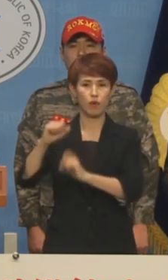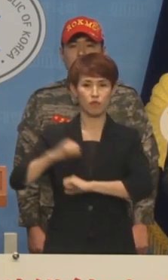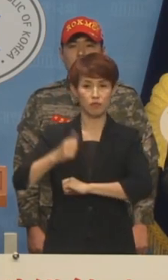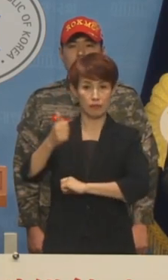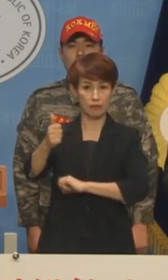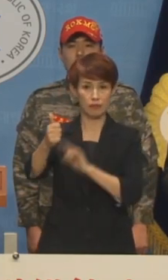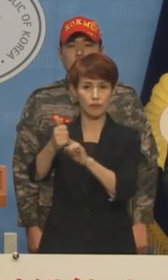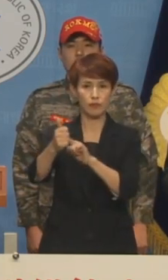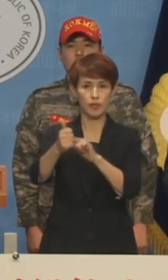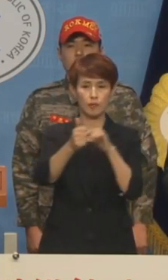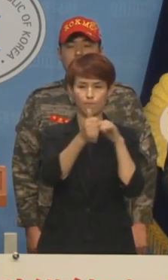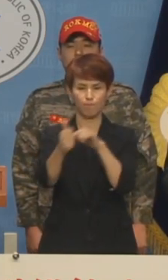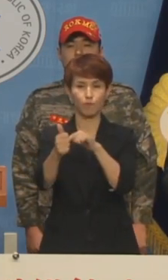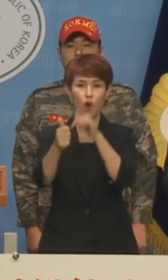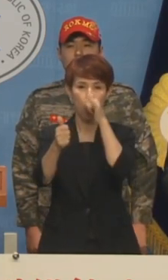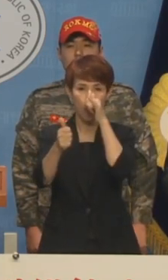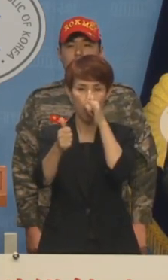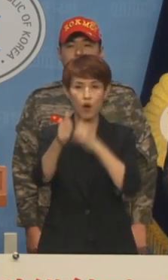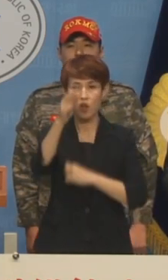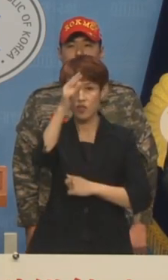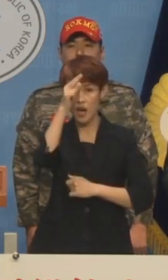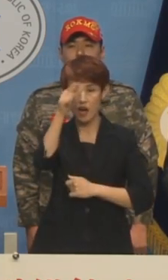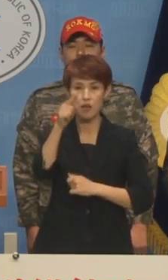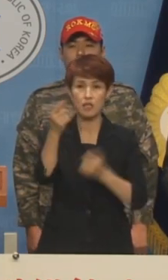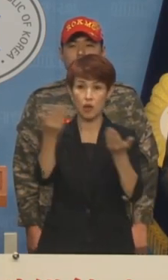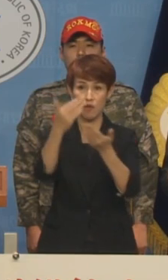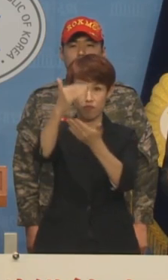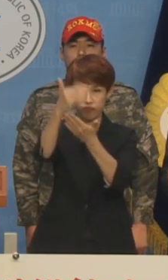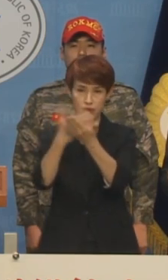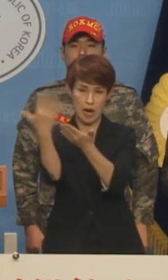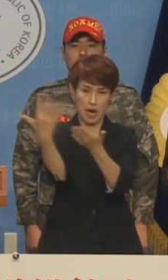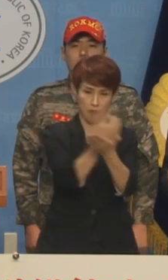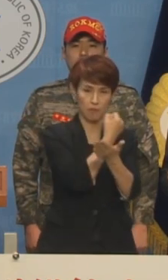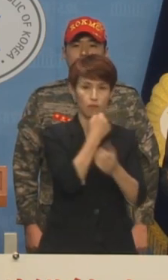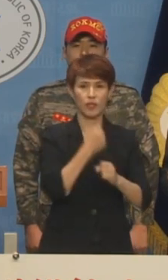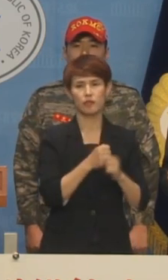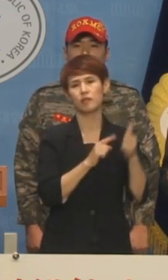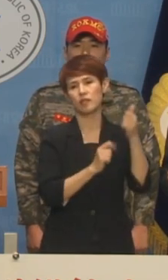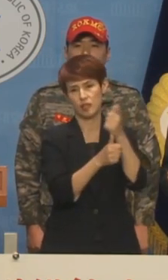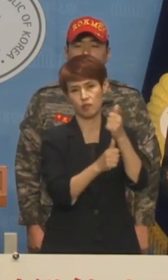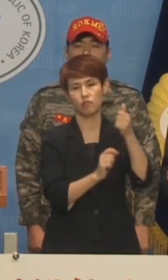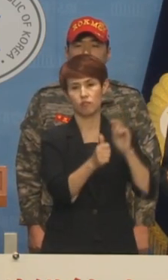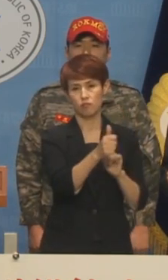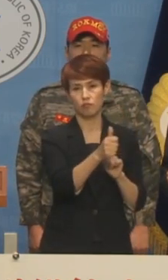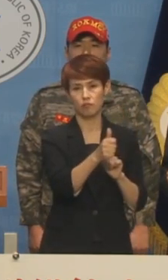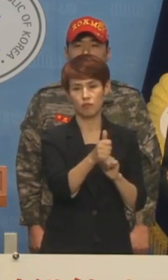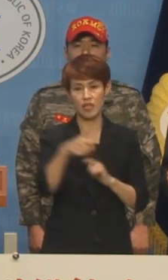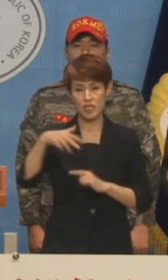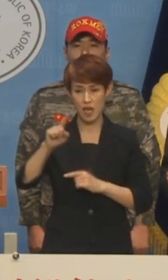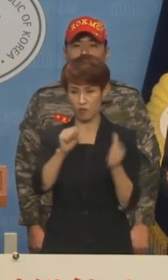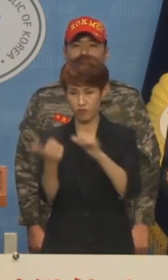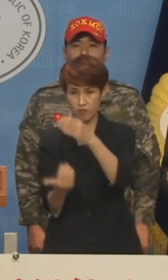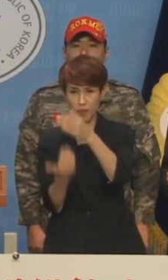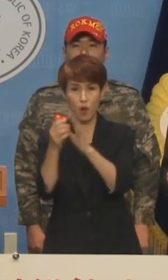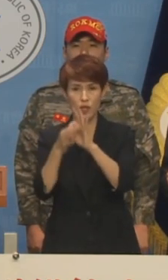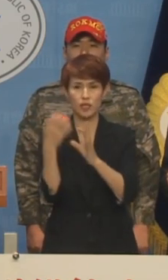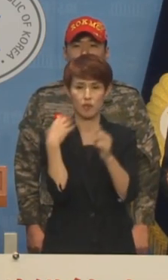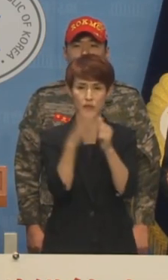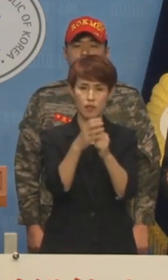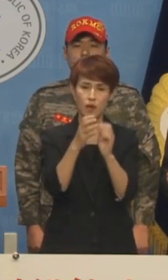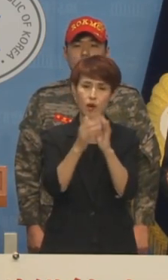등에게 외압을 행사하여 경찰로부터 사건 기록을 회수하게 만드는 등 최상병 사망사고 관련 책임자 처벌을